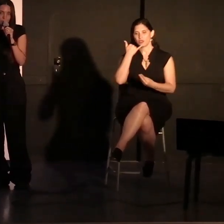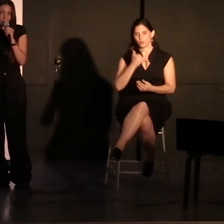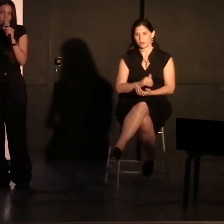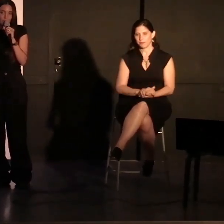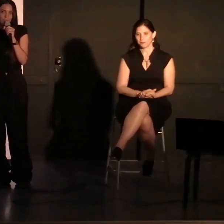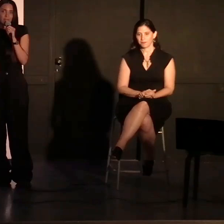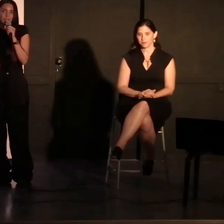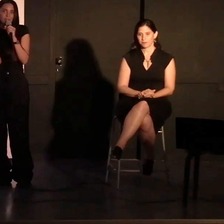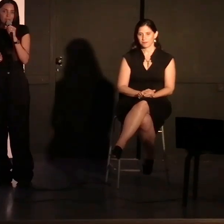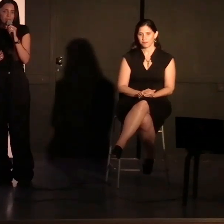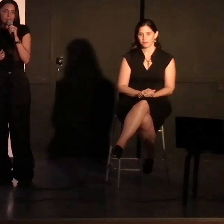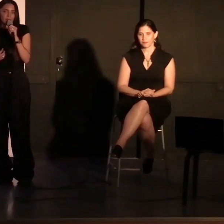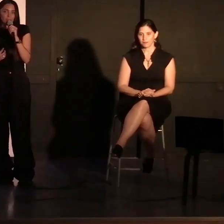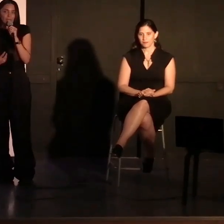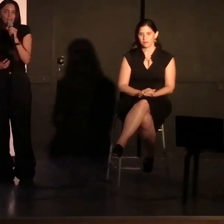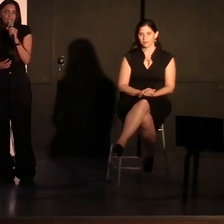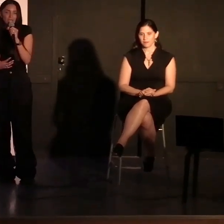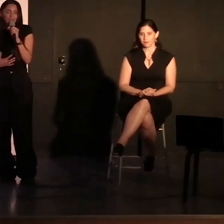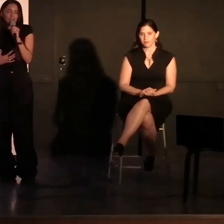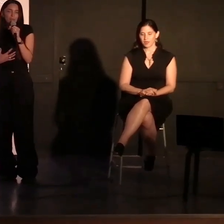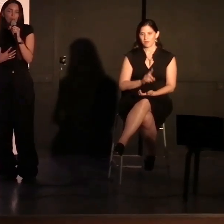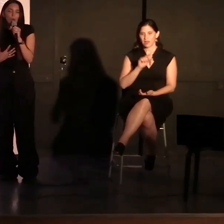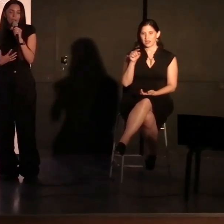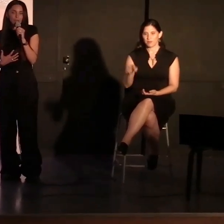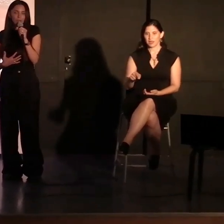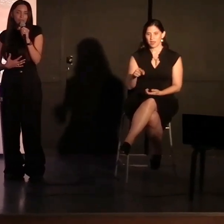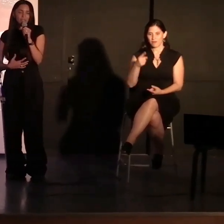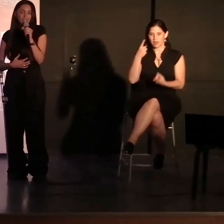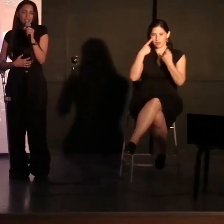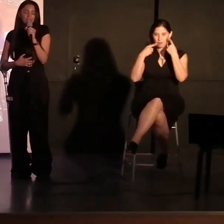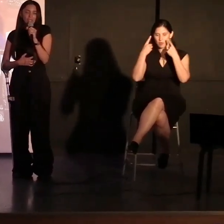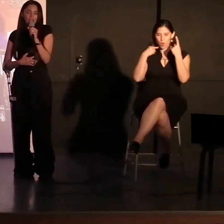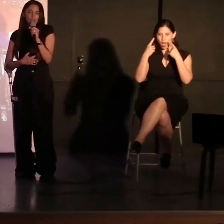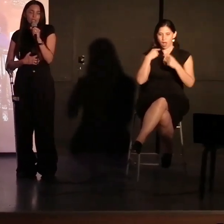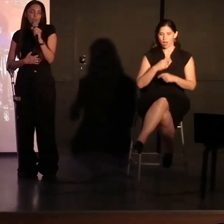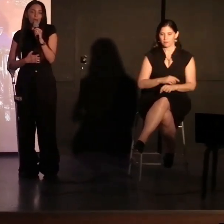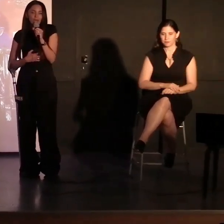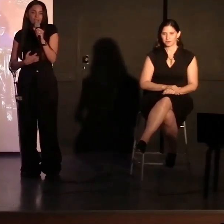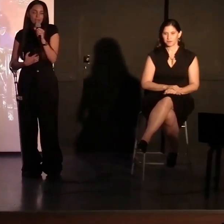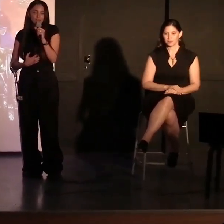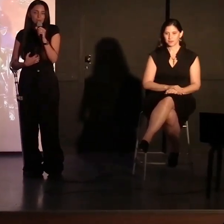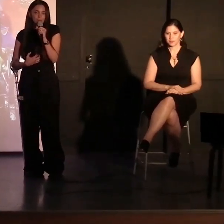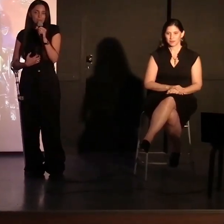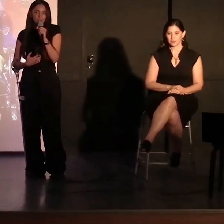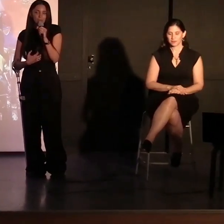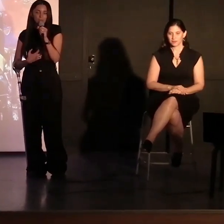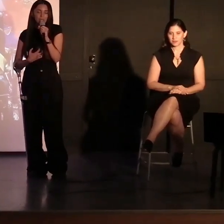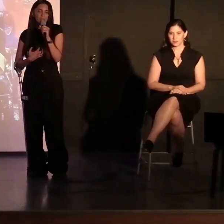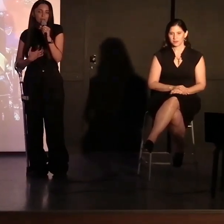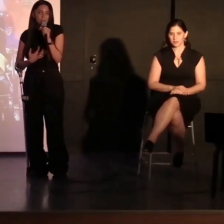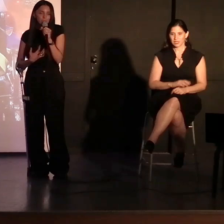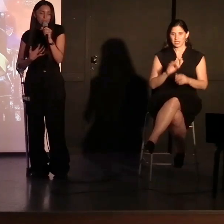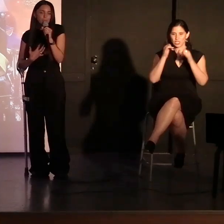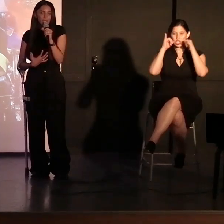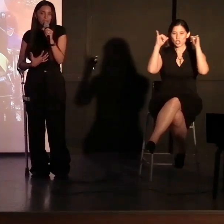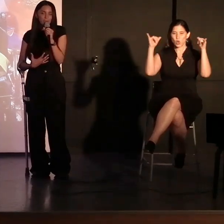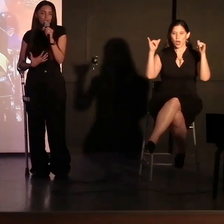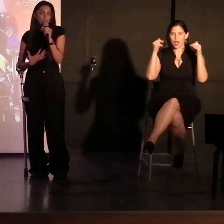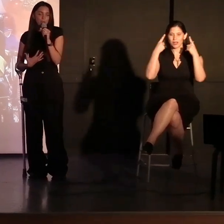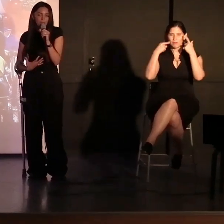לשירותים ואני מגיעה להצל ואני בוכה ואני צורחת מ